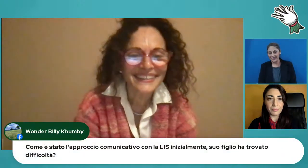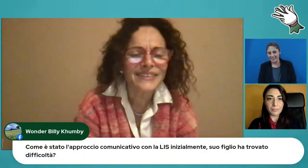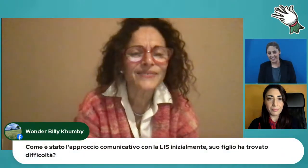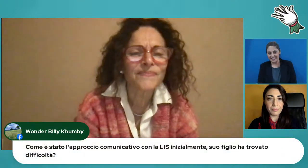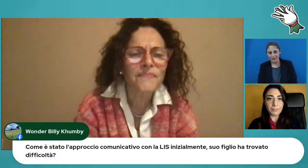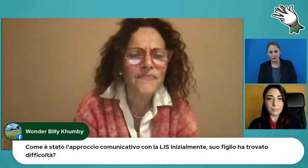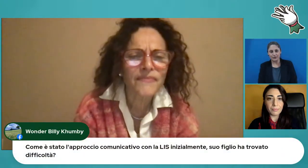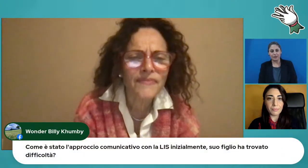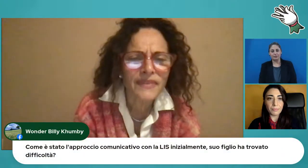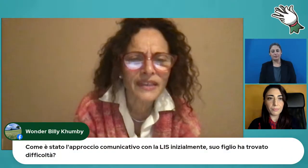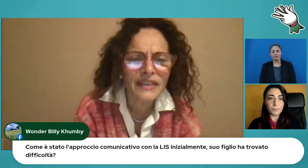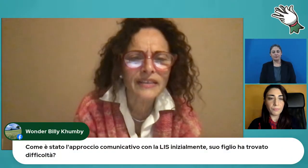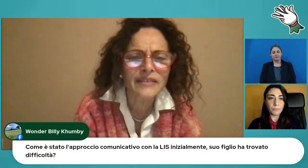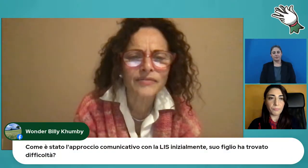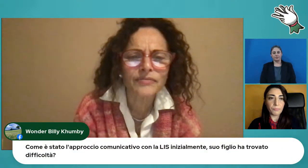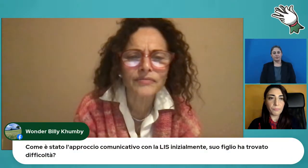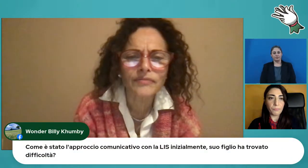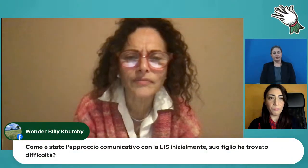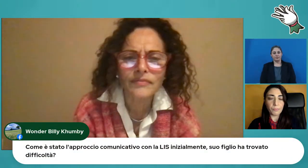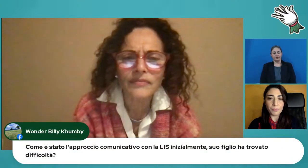grazie, innanzitutto.